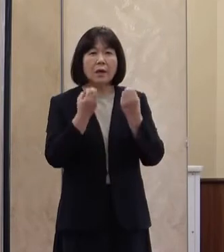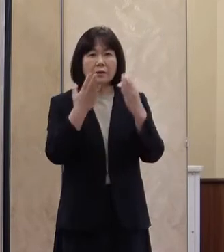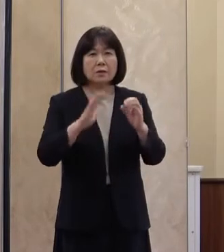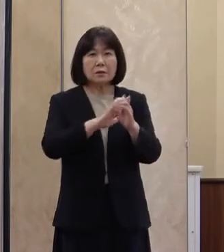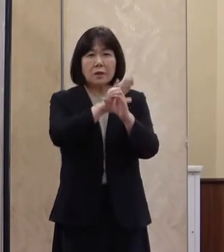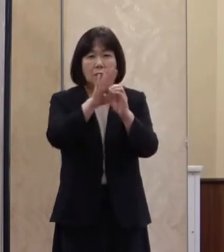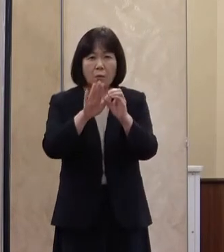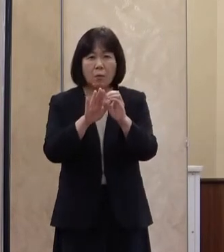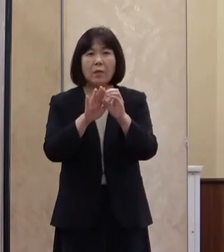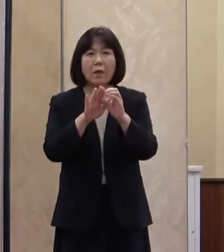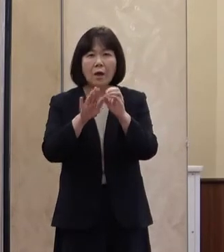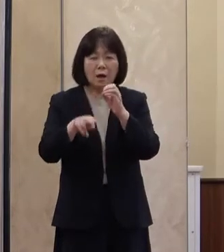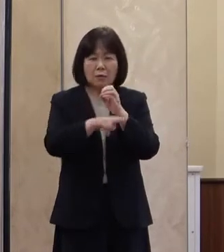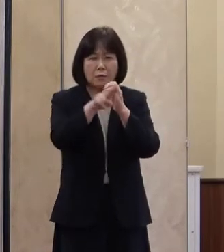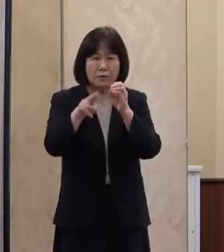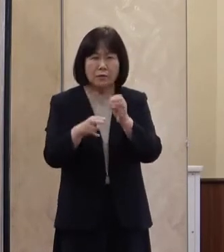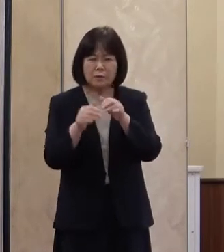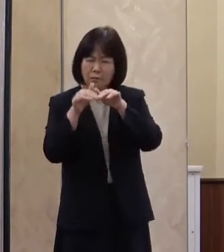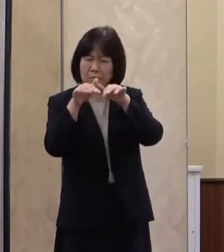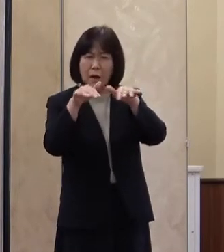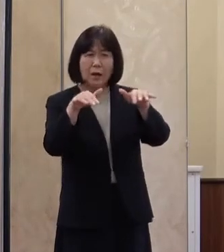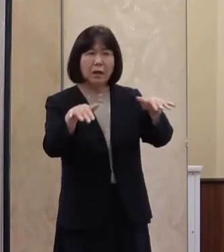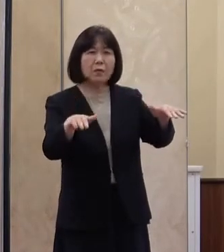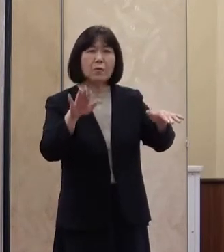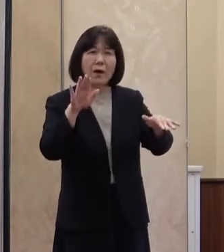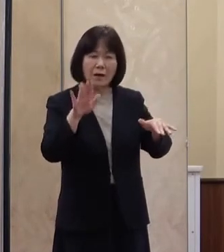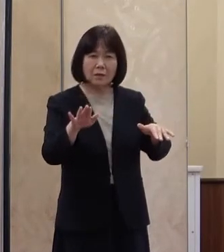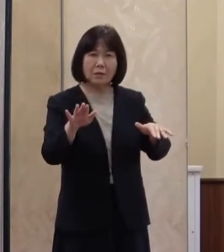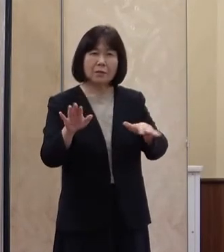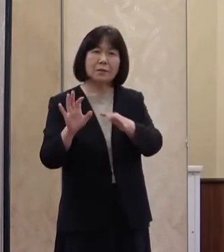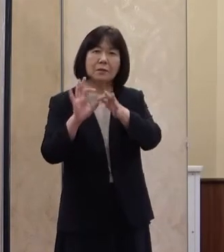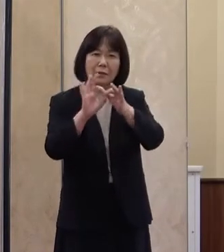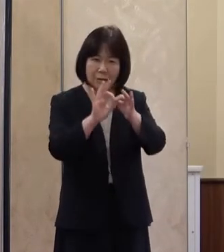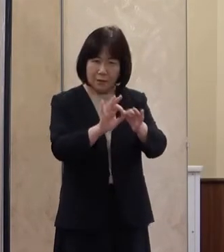の影響もあってか、